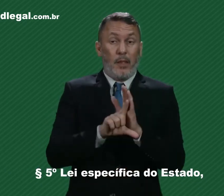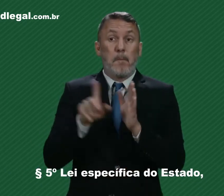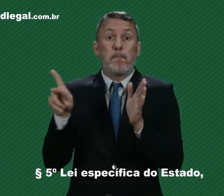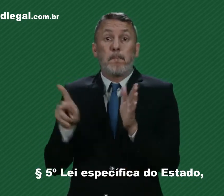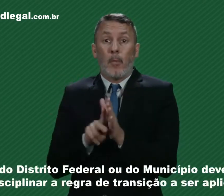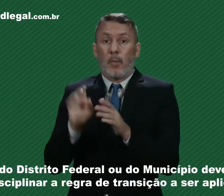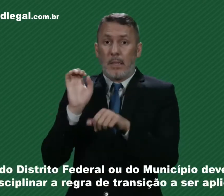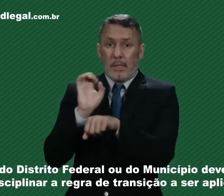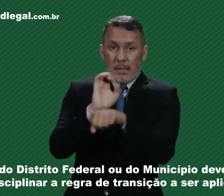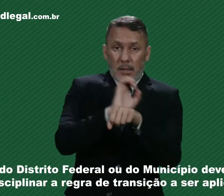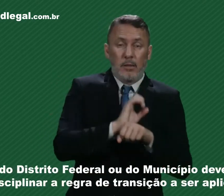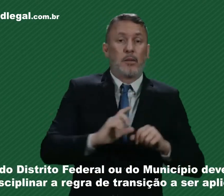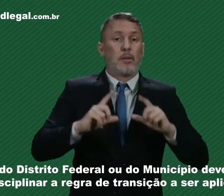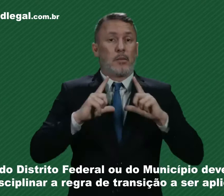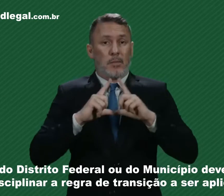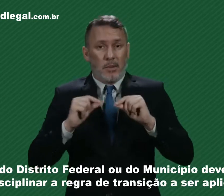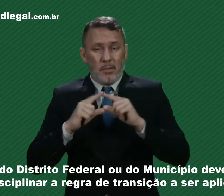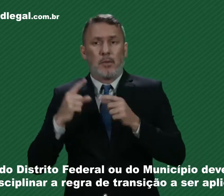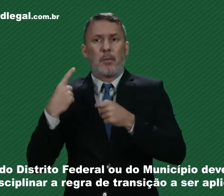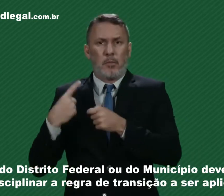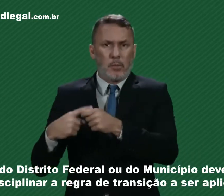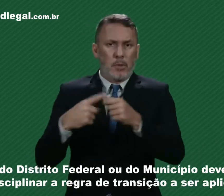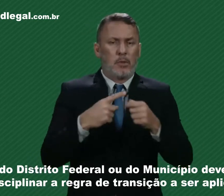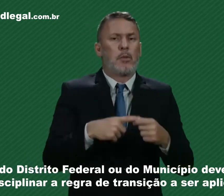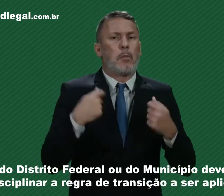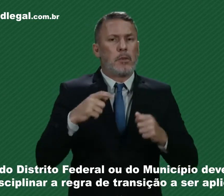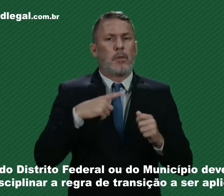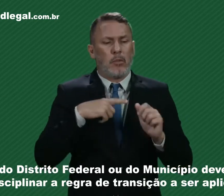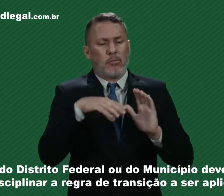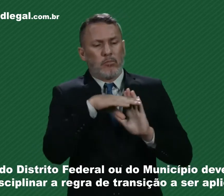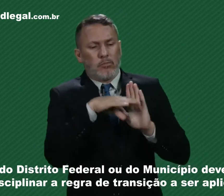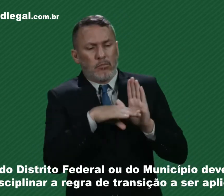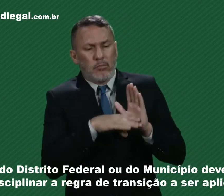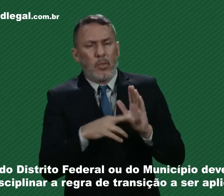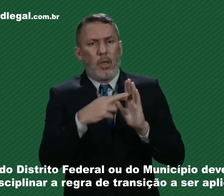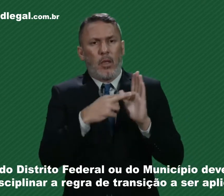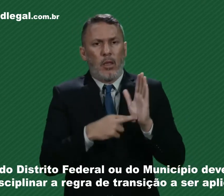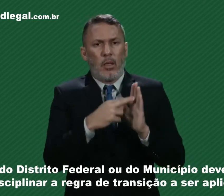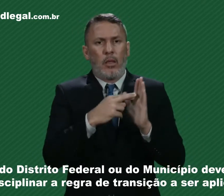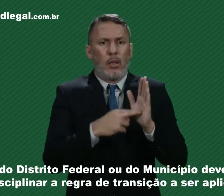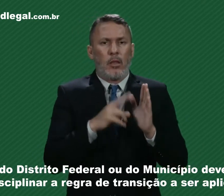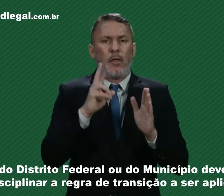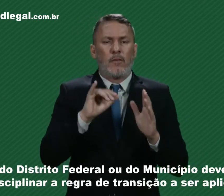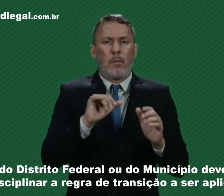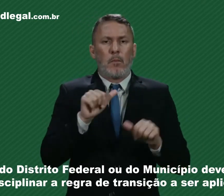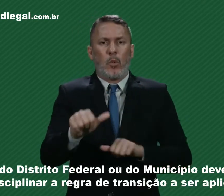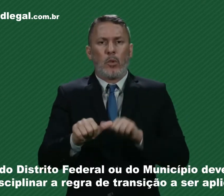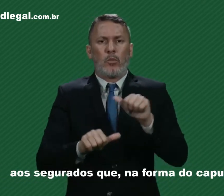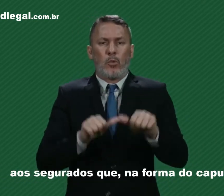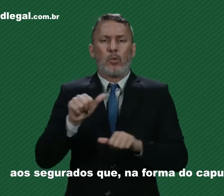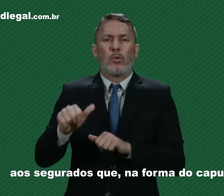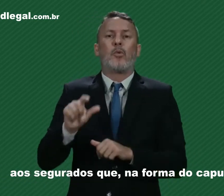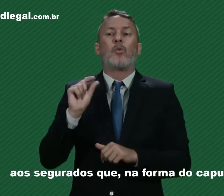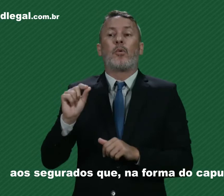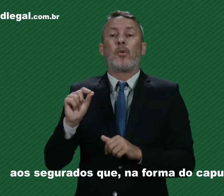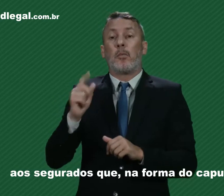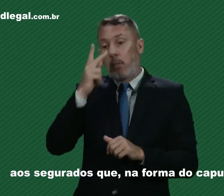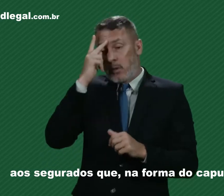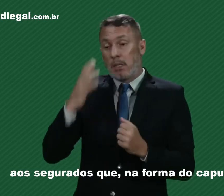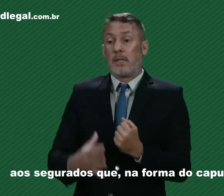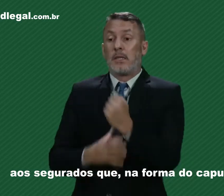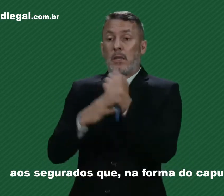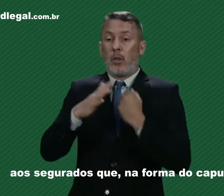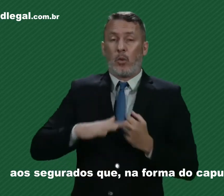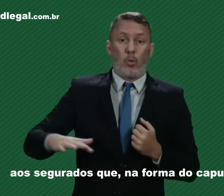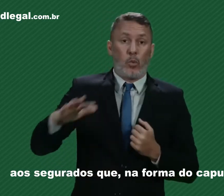específica do Estado, do Distrito Federal ou do município deverá disciplinar a regra de transição a ser aplicada aos segurados que,